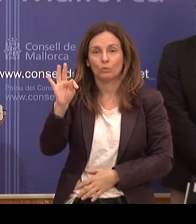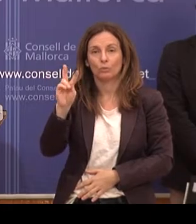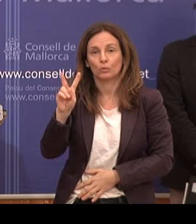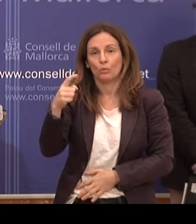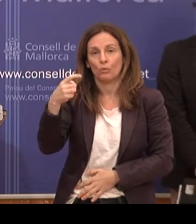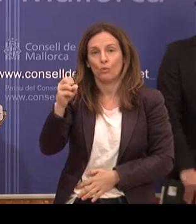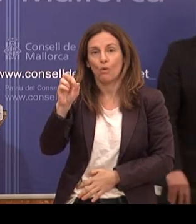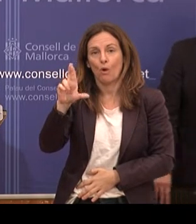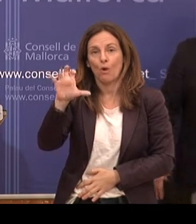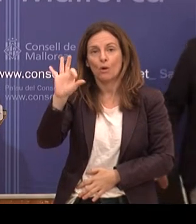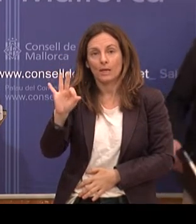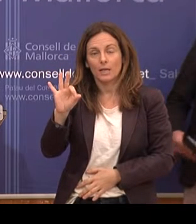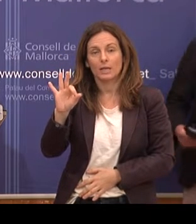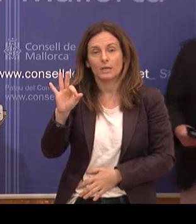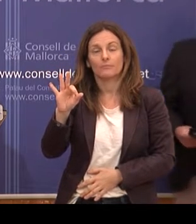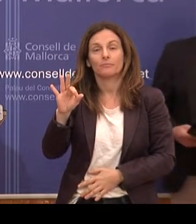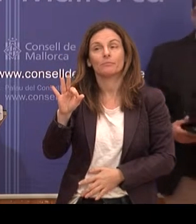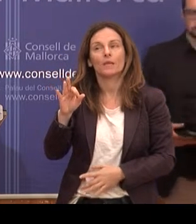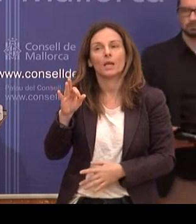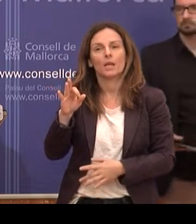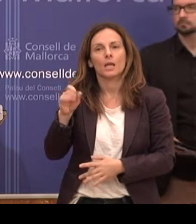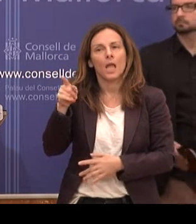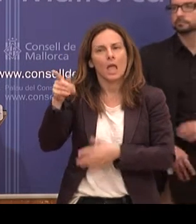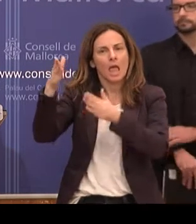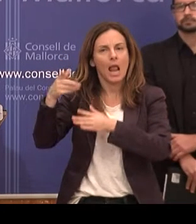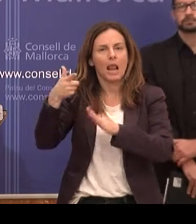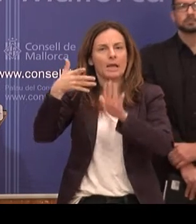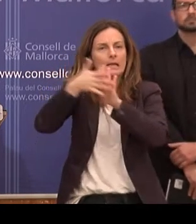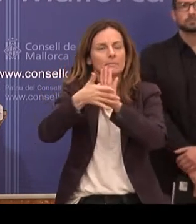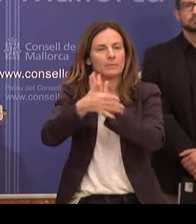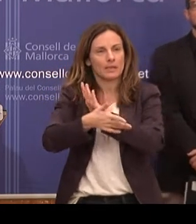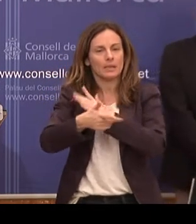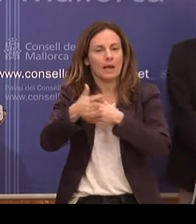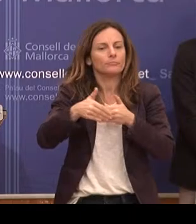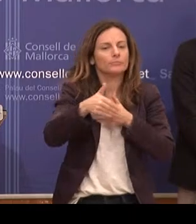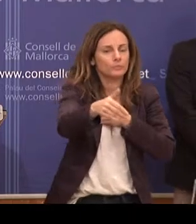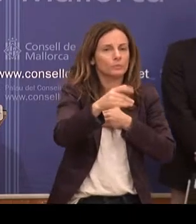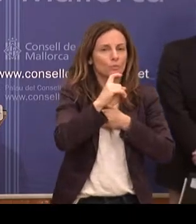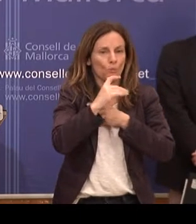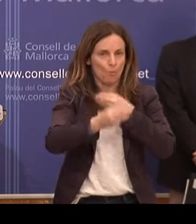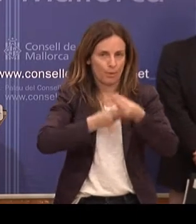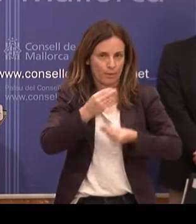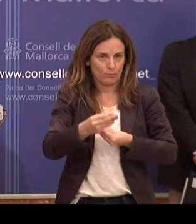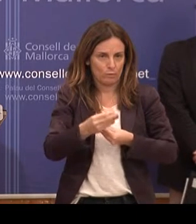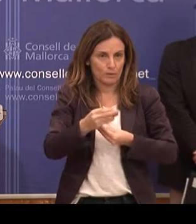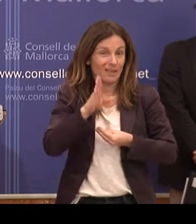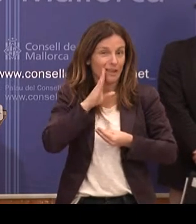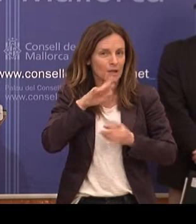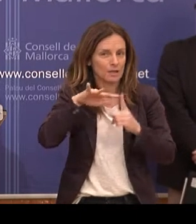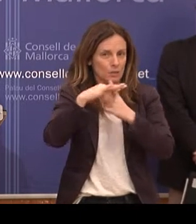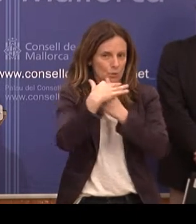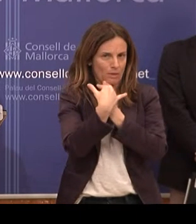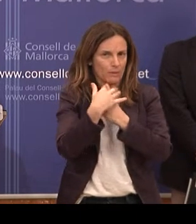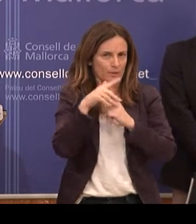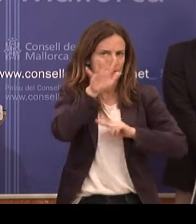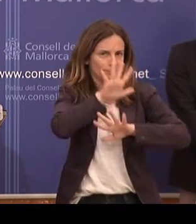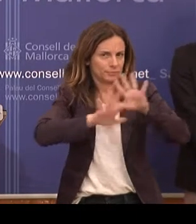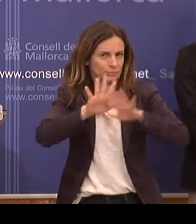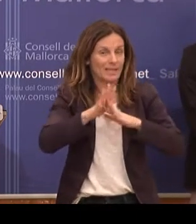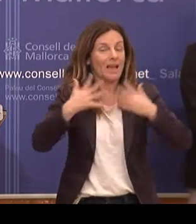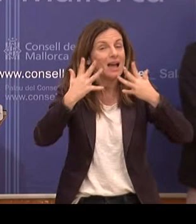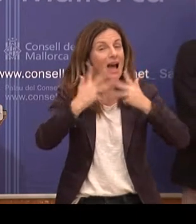que ronda el 90% de demolició voluntària de les infractions urbanístiques. A